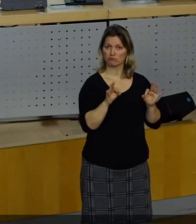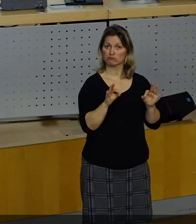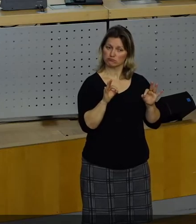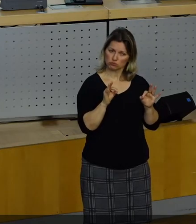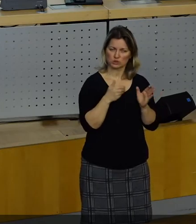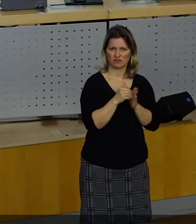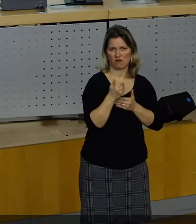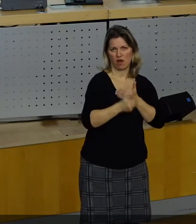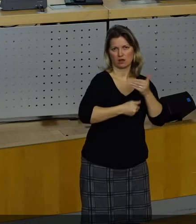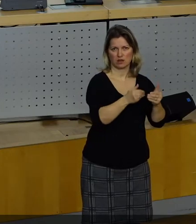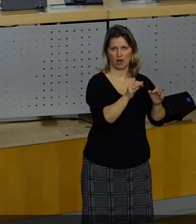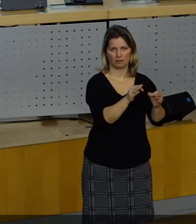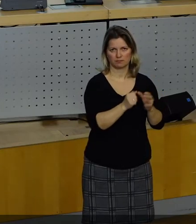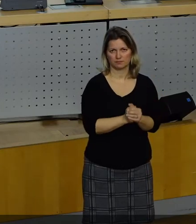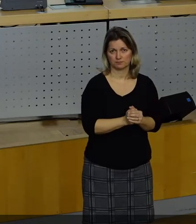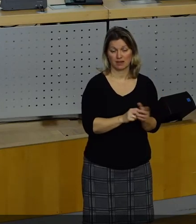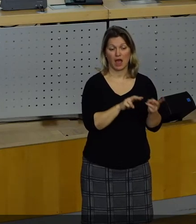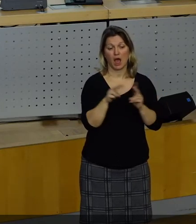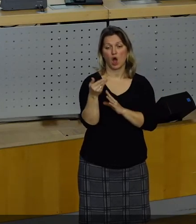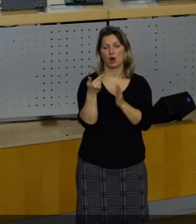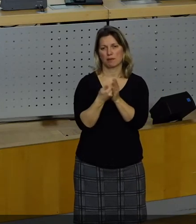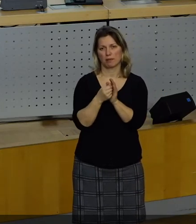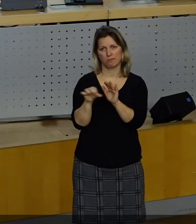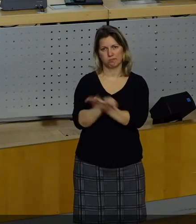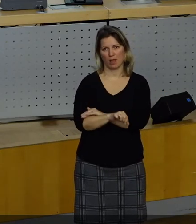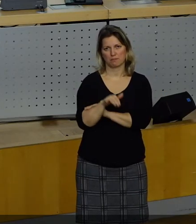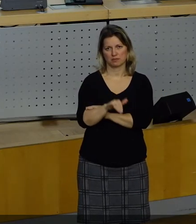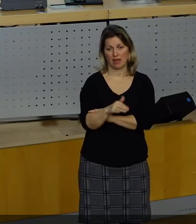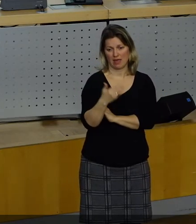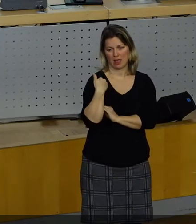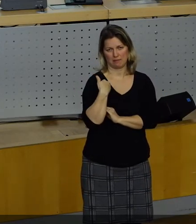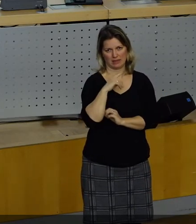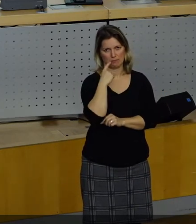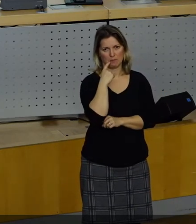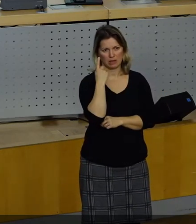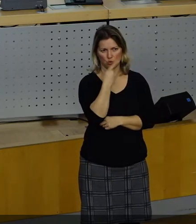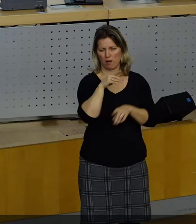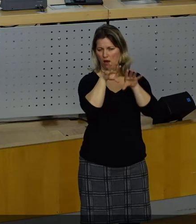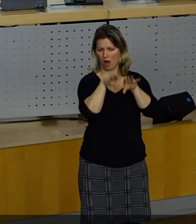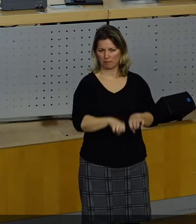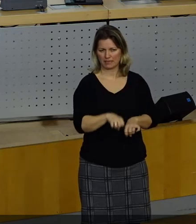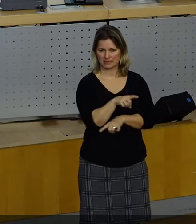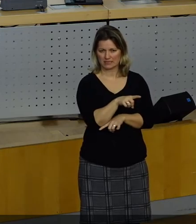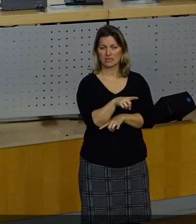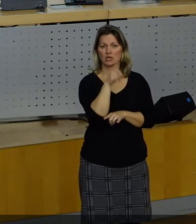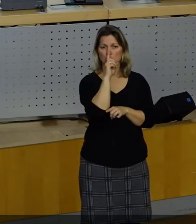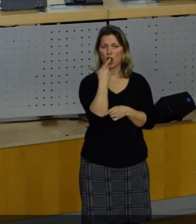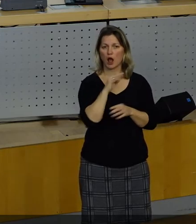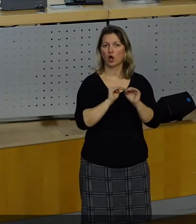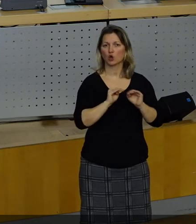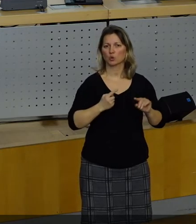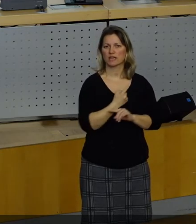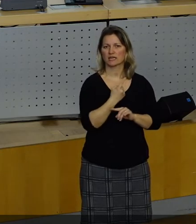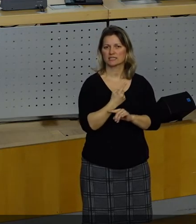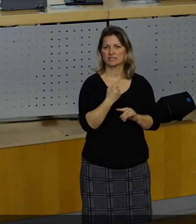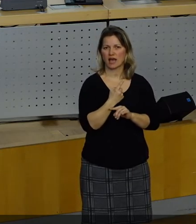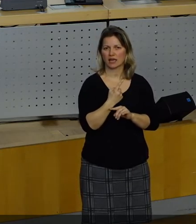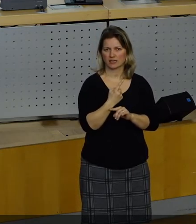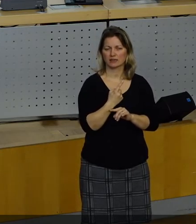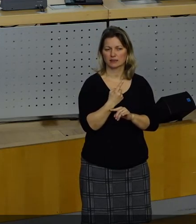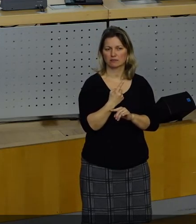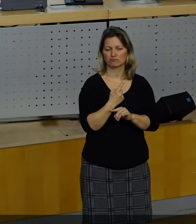zentral. Wir haben aber natürlich auch die schlechten Beispiele. Wir haben gerade eine aktuelle Diskussion mit einem Abriss eines Gründerzeit oder einer